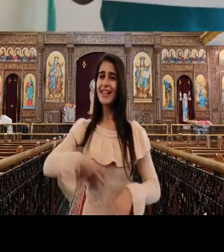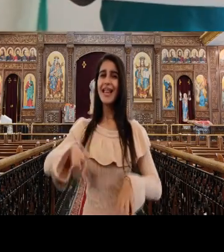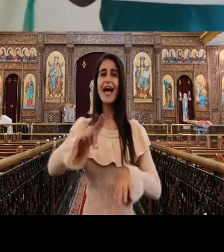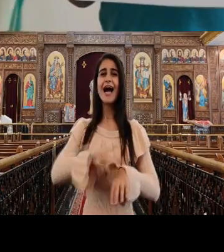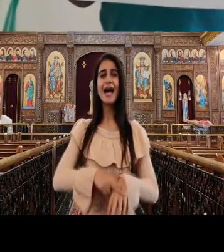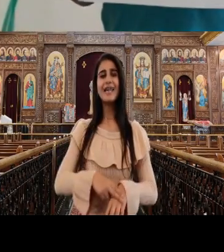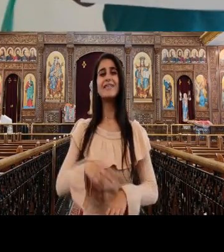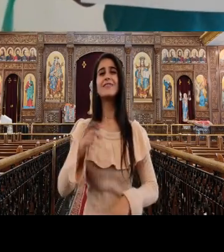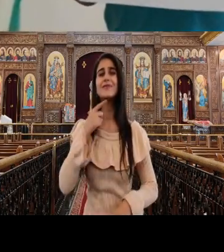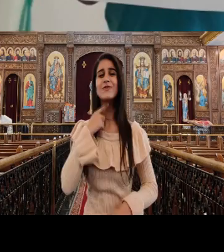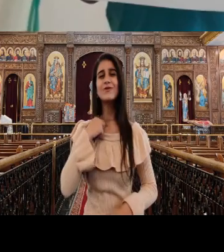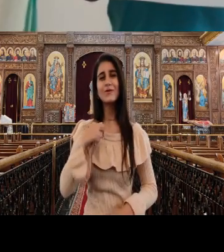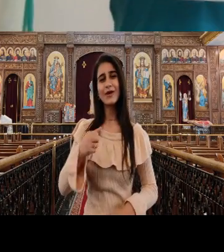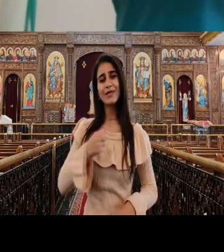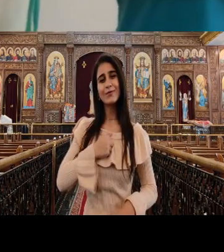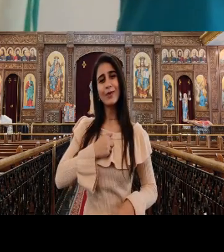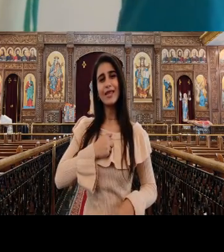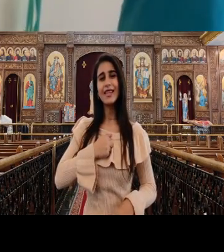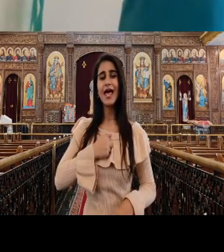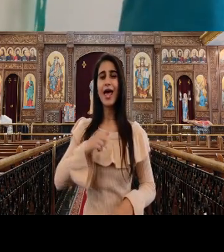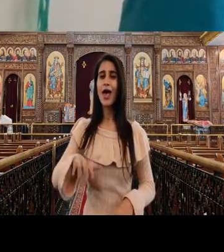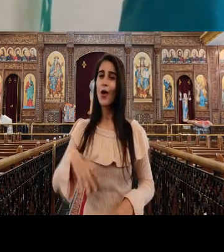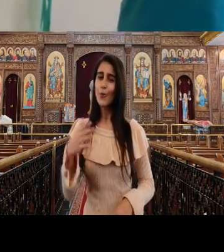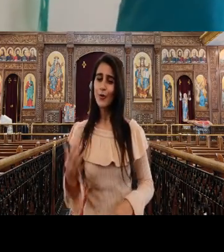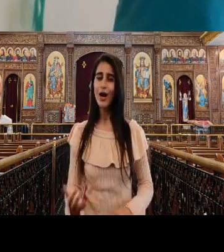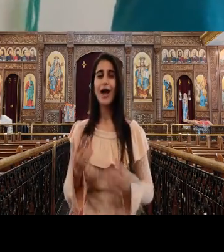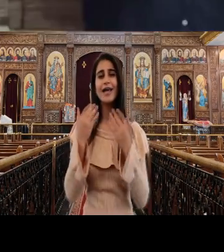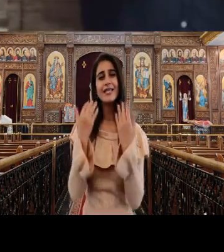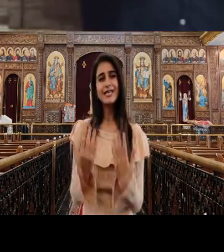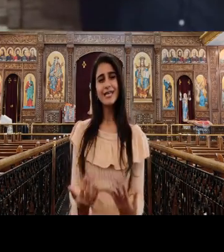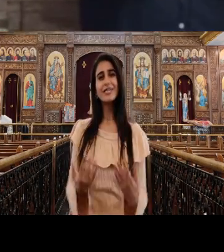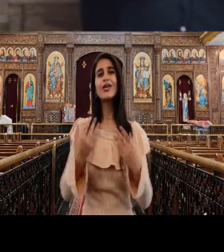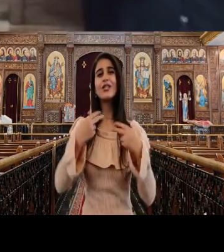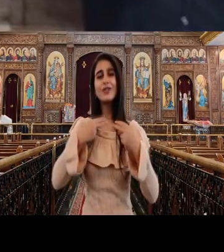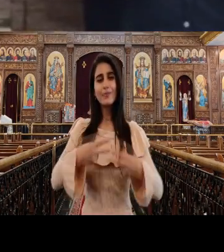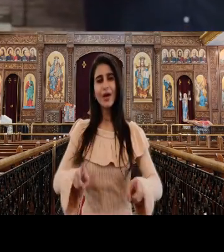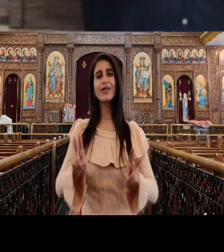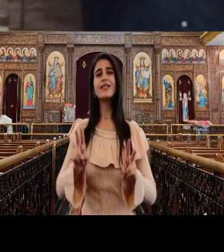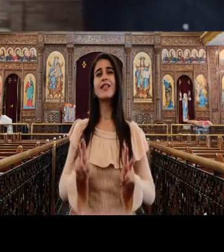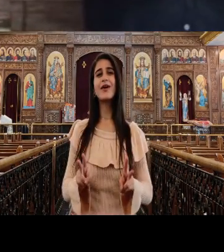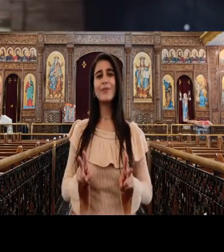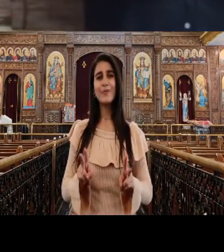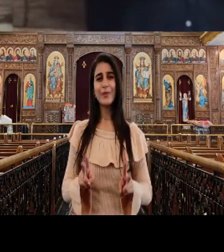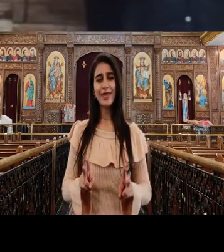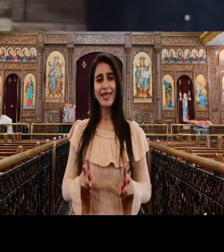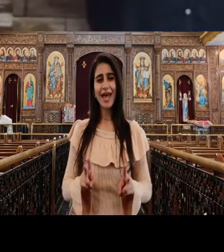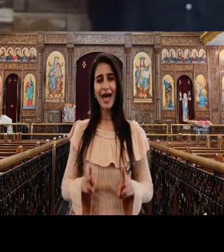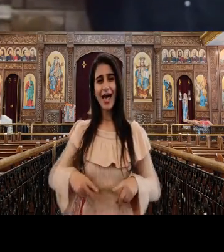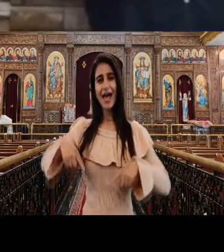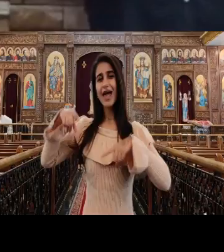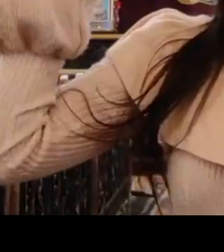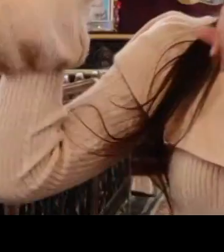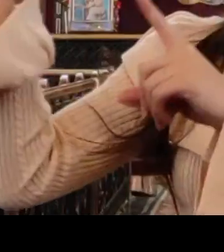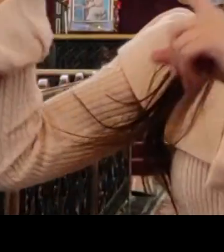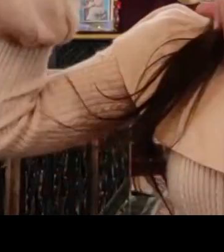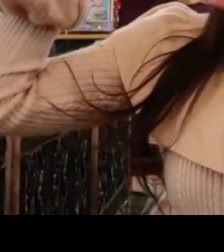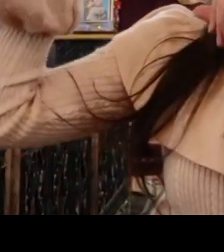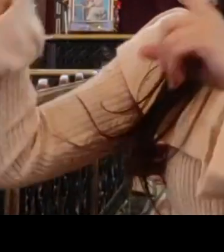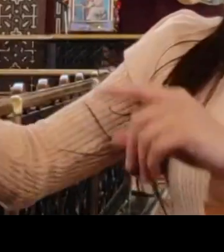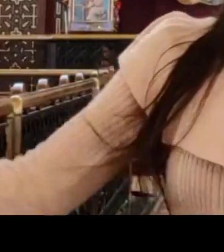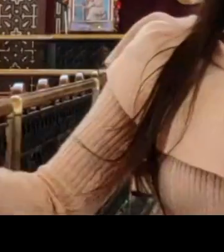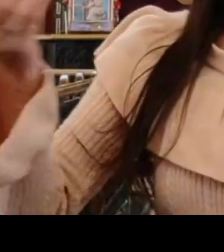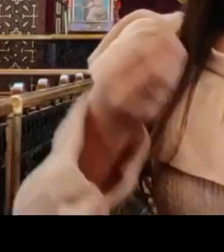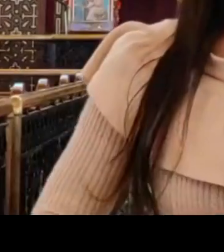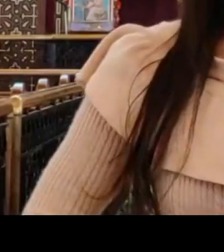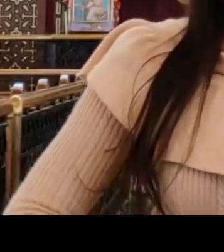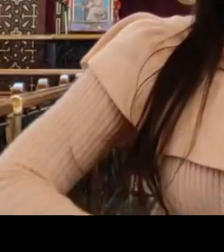كل اللي عايزه واتمناه واي طلبه تلبيها. يا